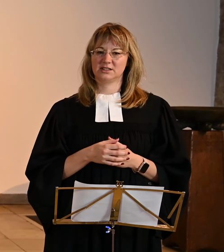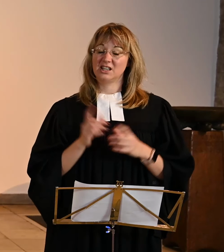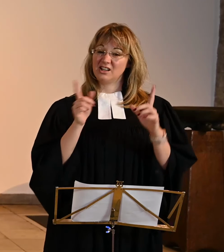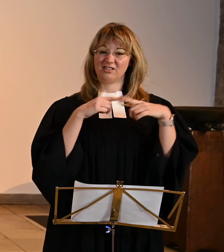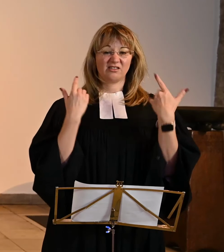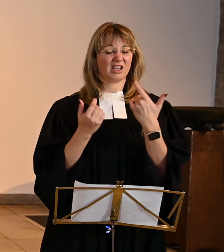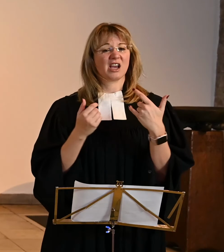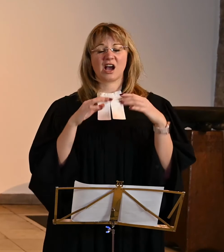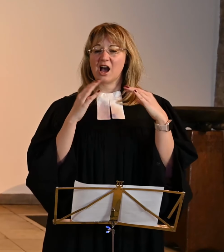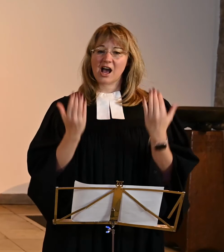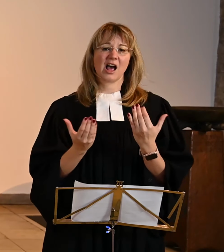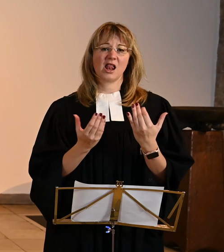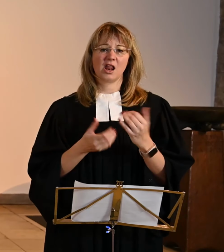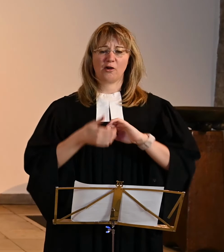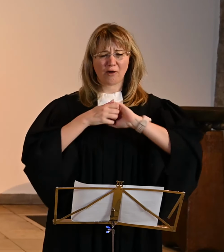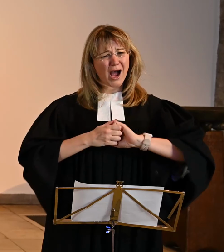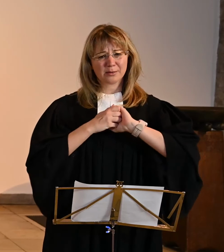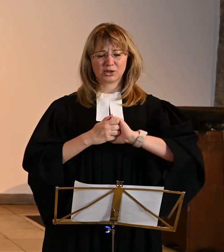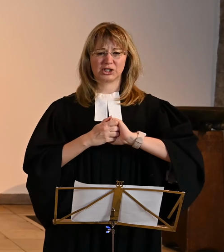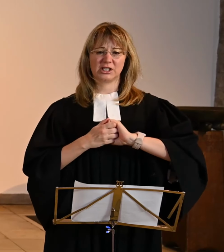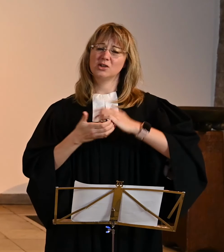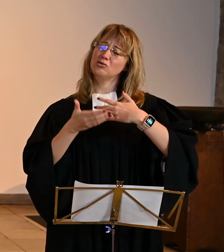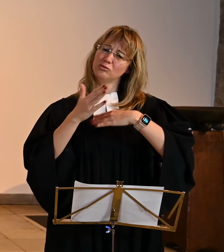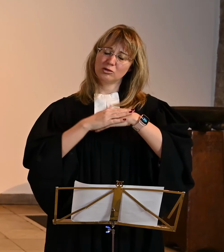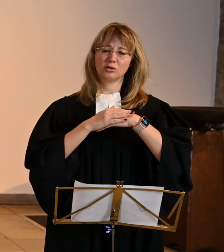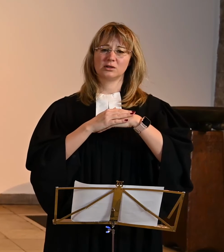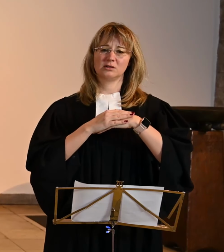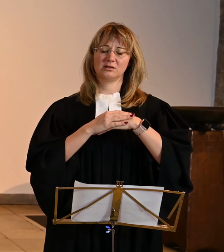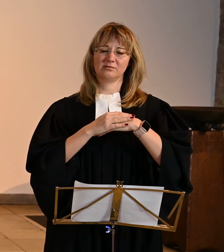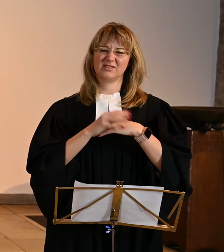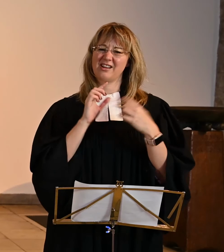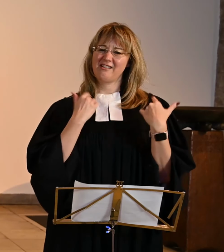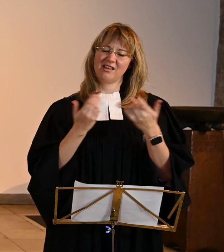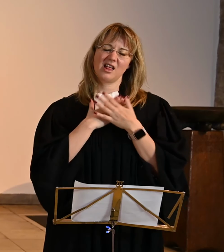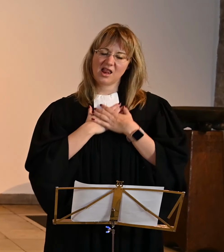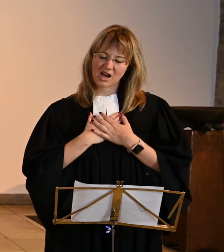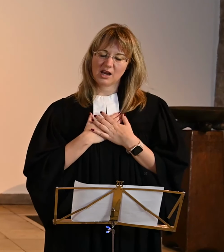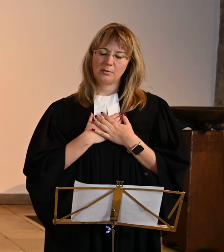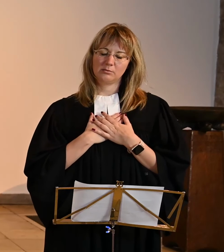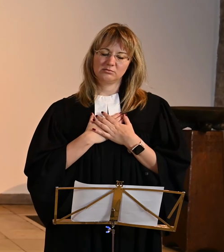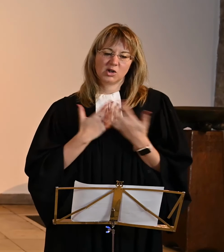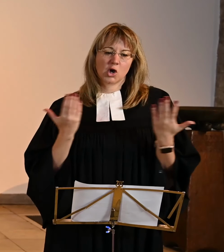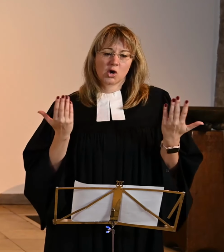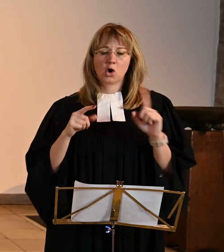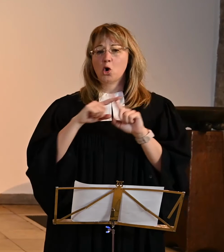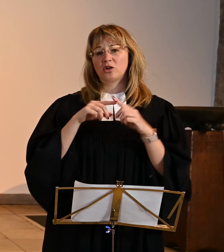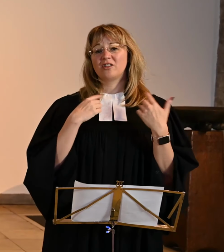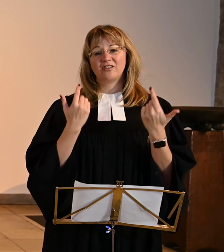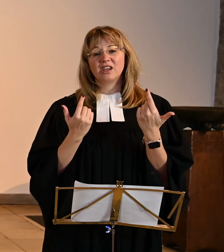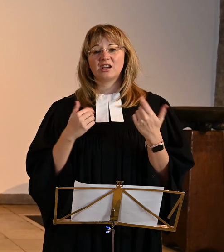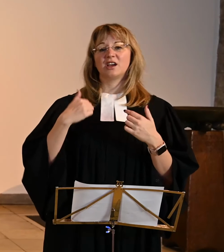verabschieden Verstorbene, die uns lieb gewesen sind, und wir alle erleiden das Schicksal, selbst sterben zu